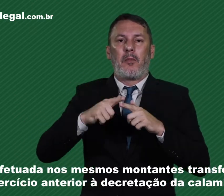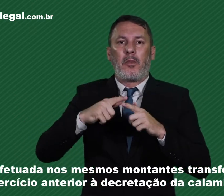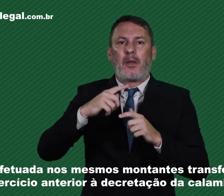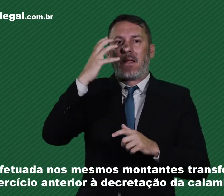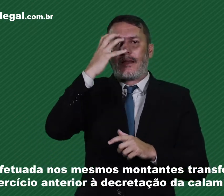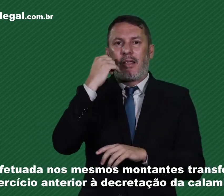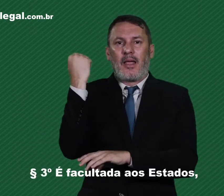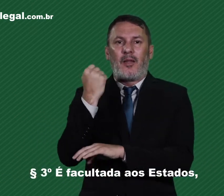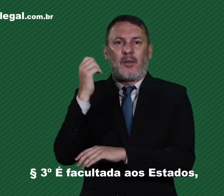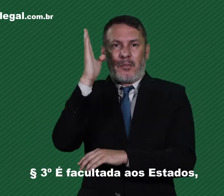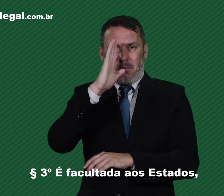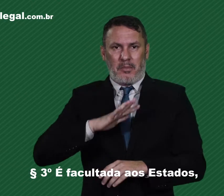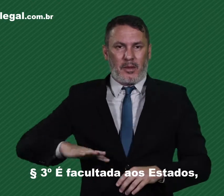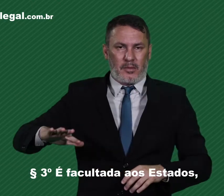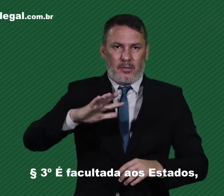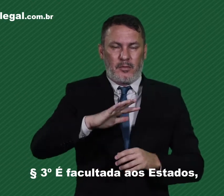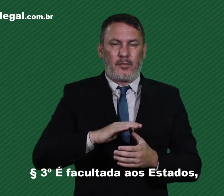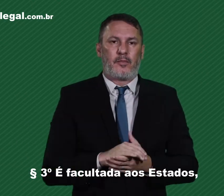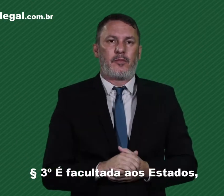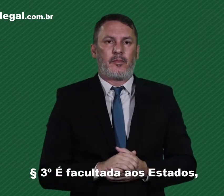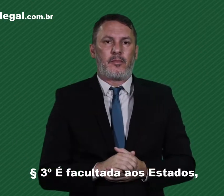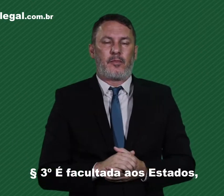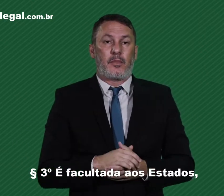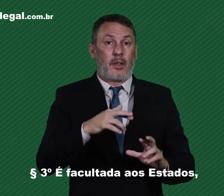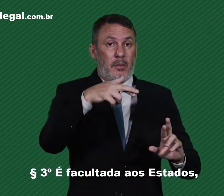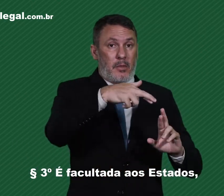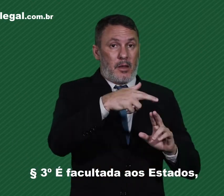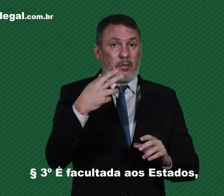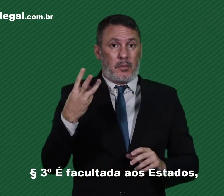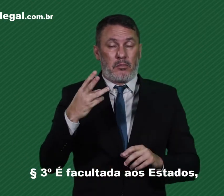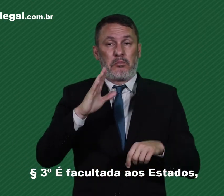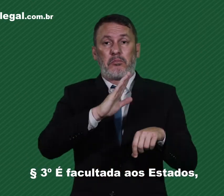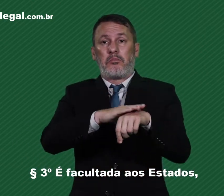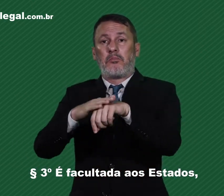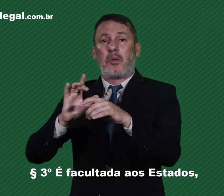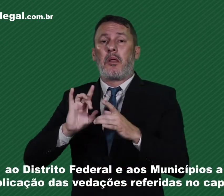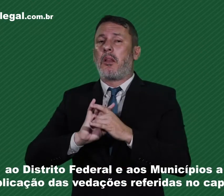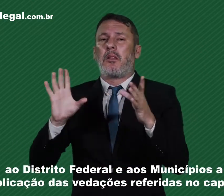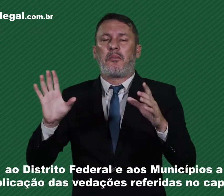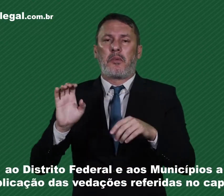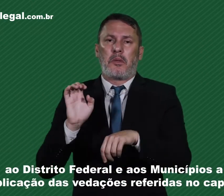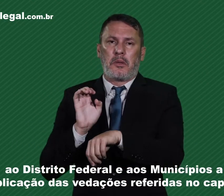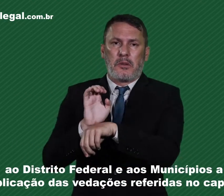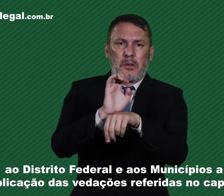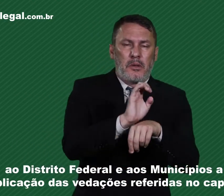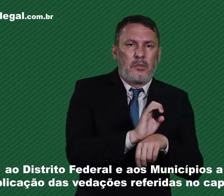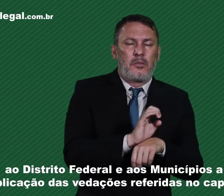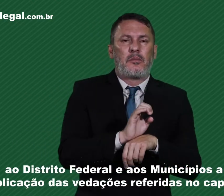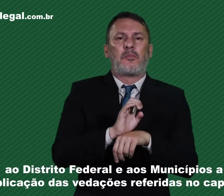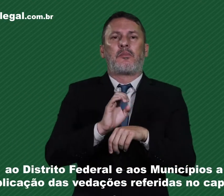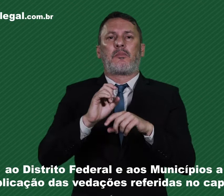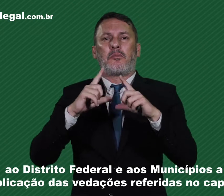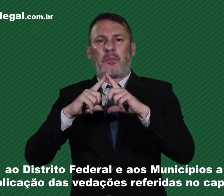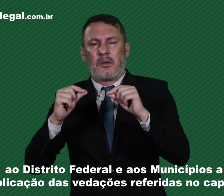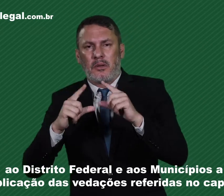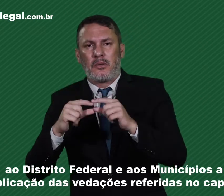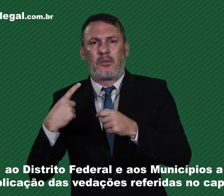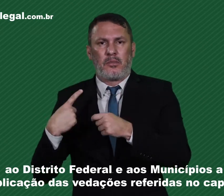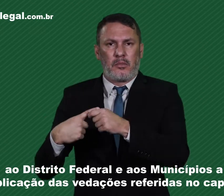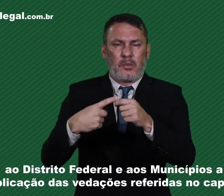calamidade parágrafo terceiro é facultada aos Estados ao Distrito Federal e aos municípios a